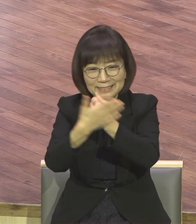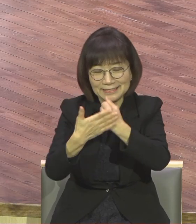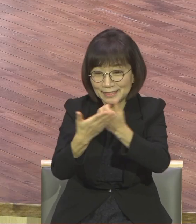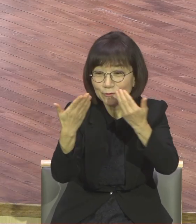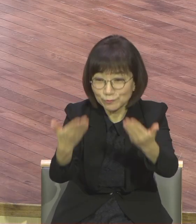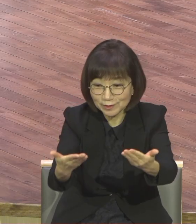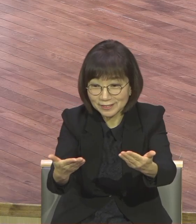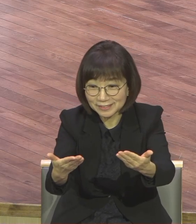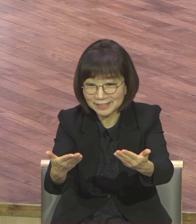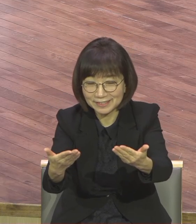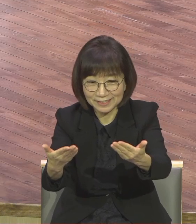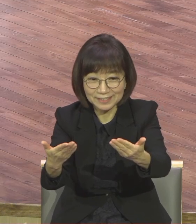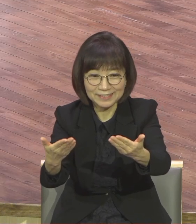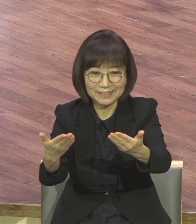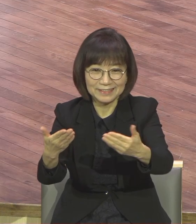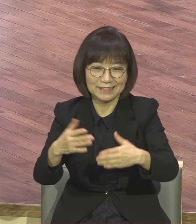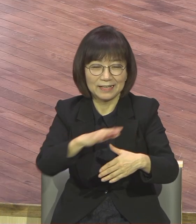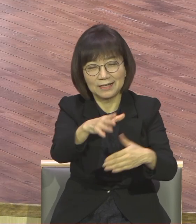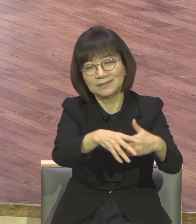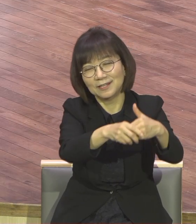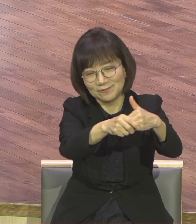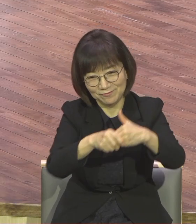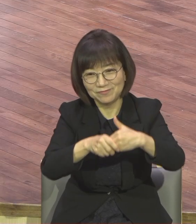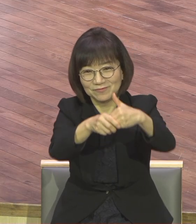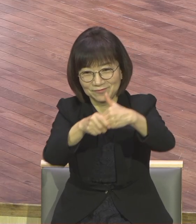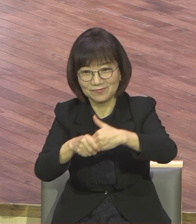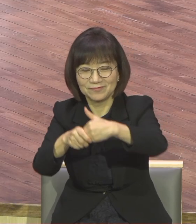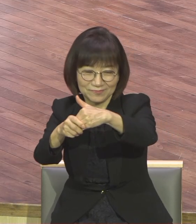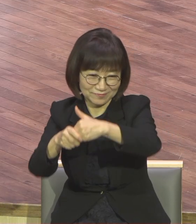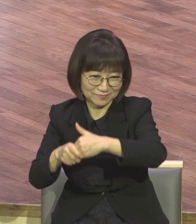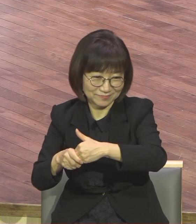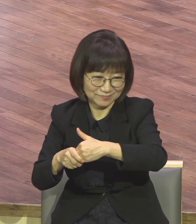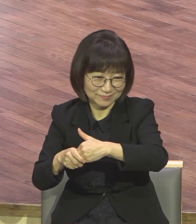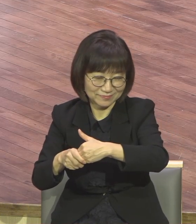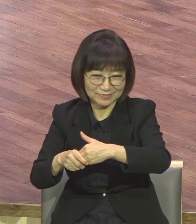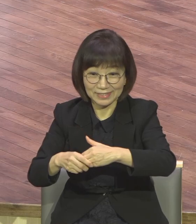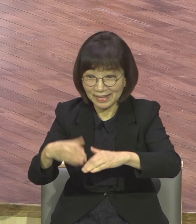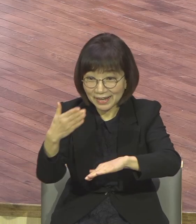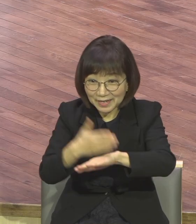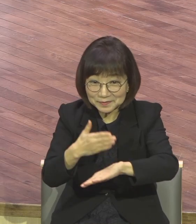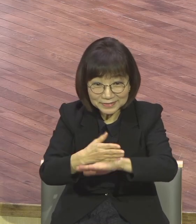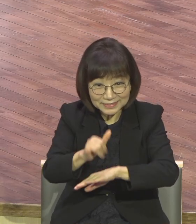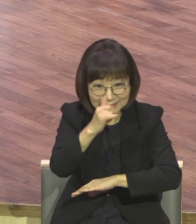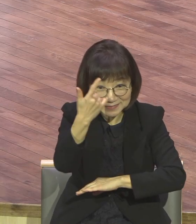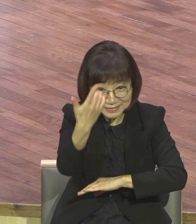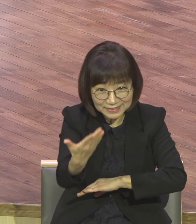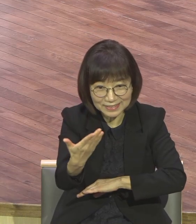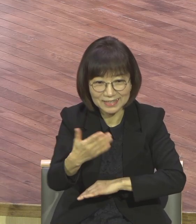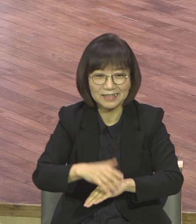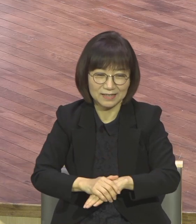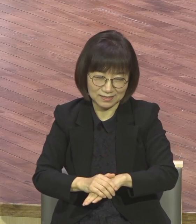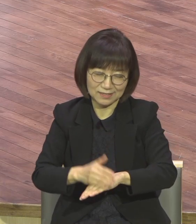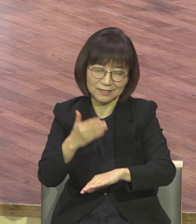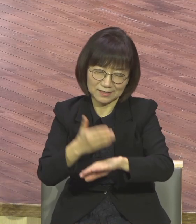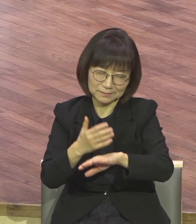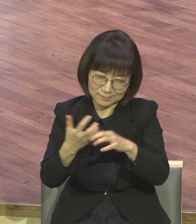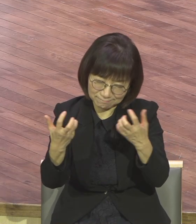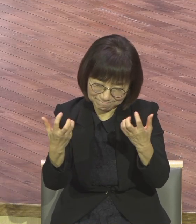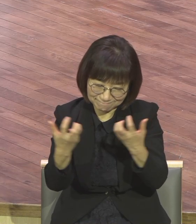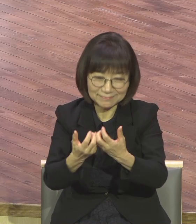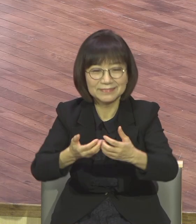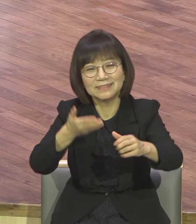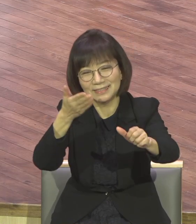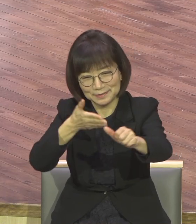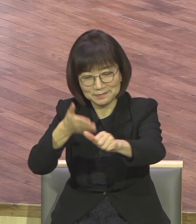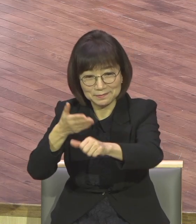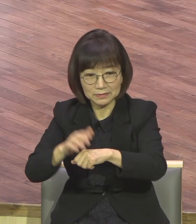속에 여러분 인도해 주셨는데 감사가 넘십니까? 감사가 넘쳐야 돼. 말이